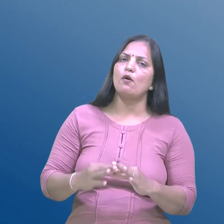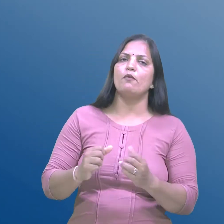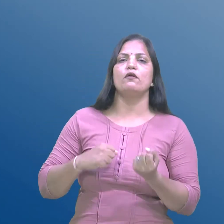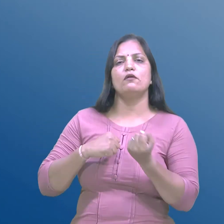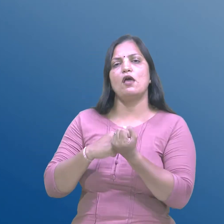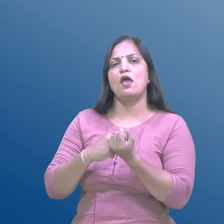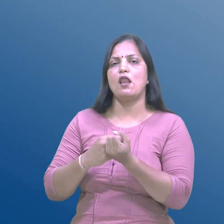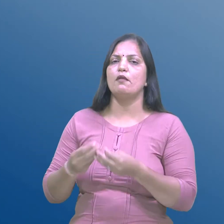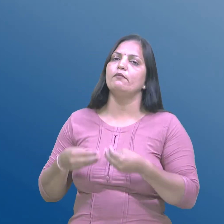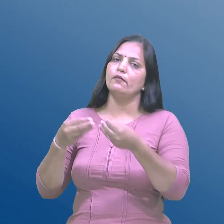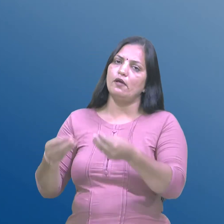રહે.